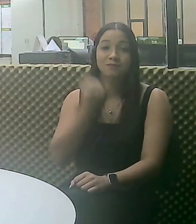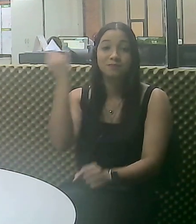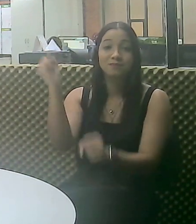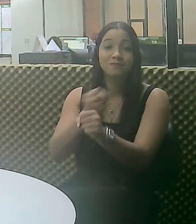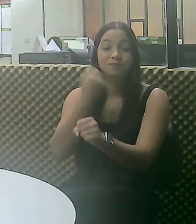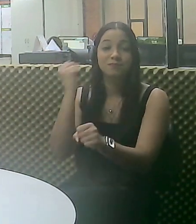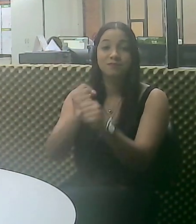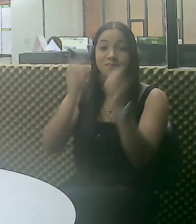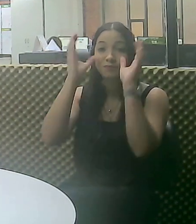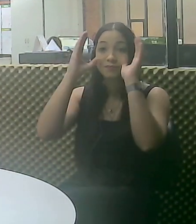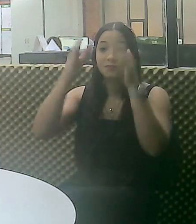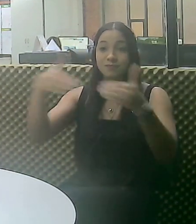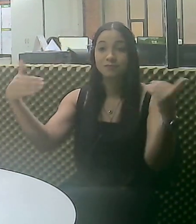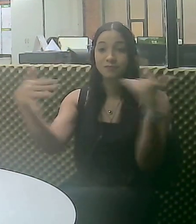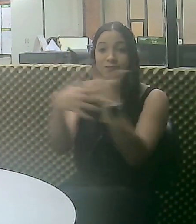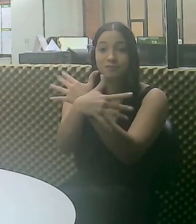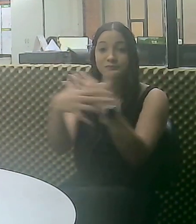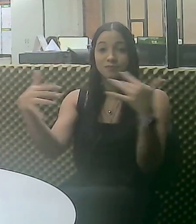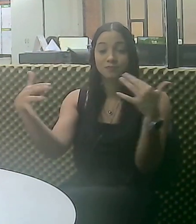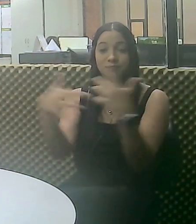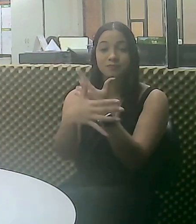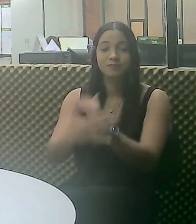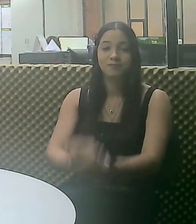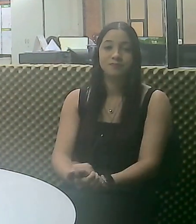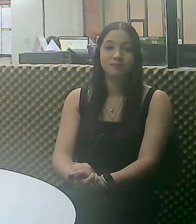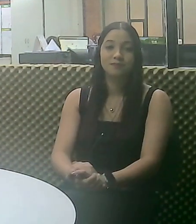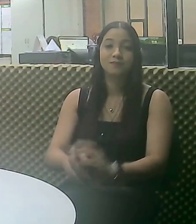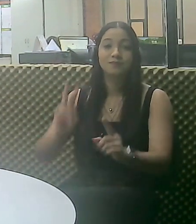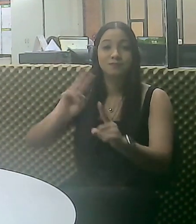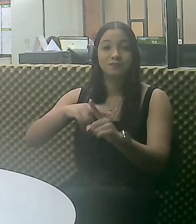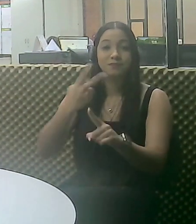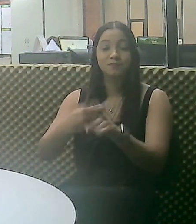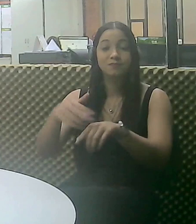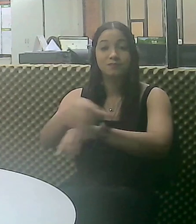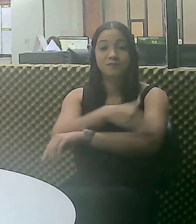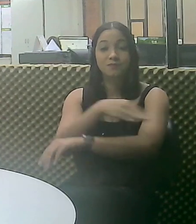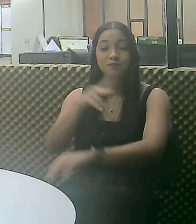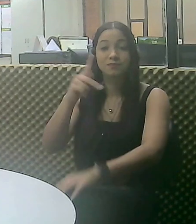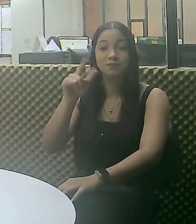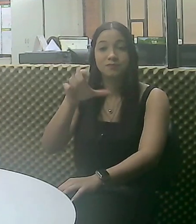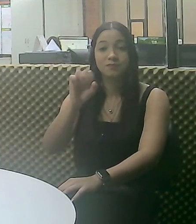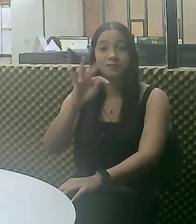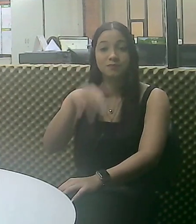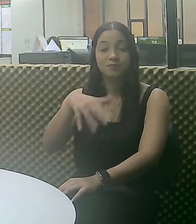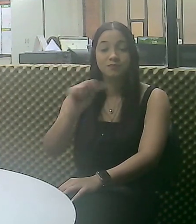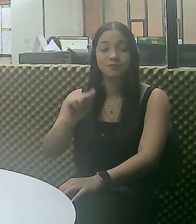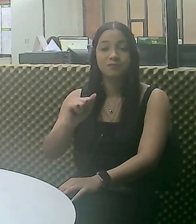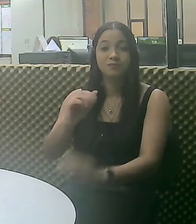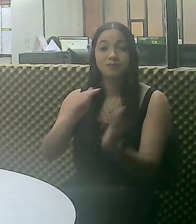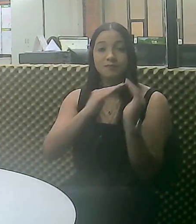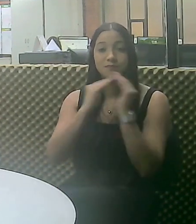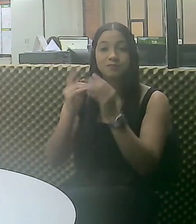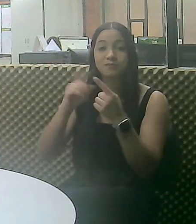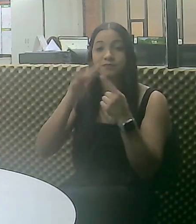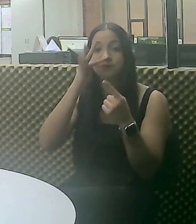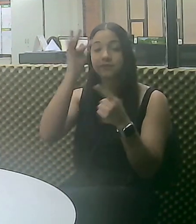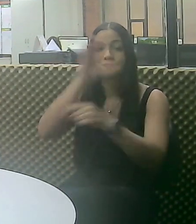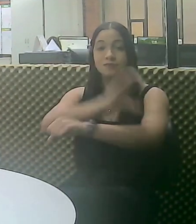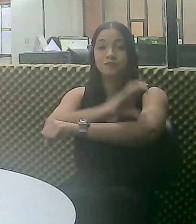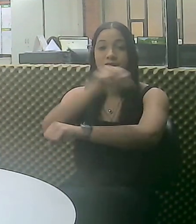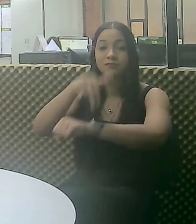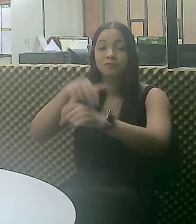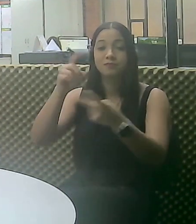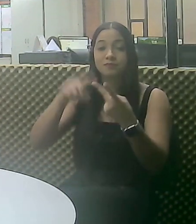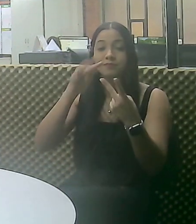obra voltada para a mobilidade urbana. A duplicação da Avenida Palestina, localizada entre os bairros Jardim Canaã